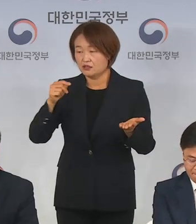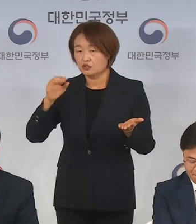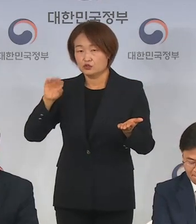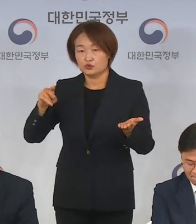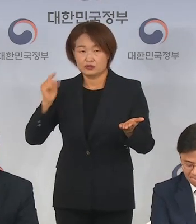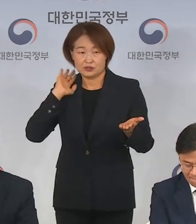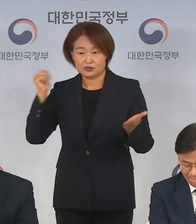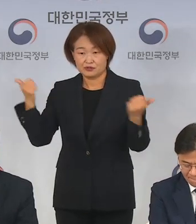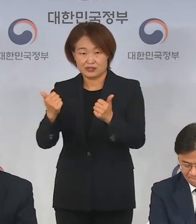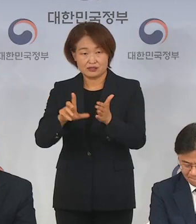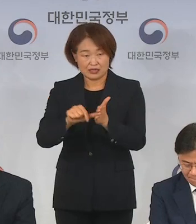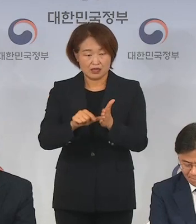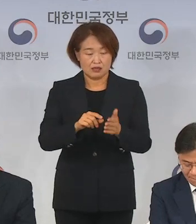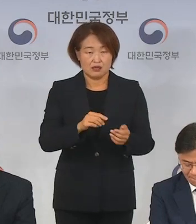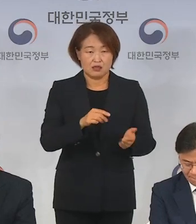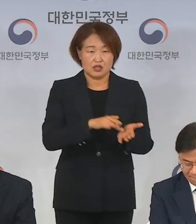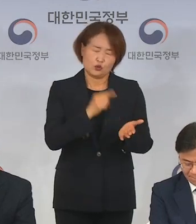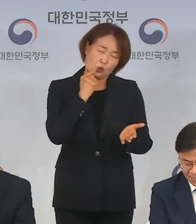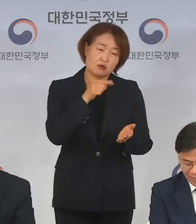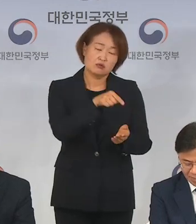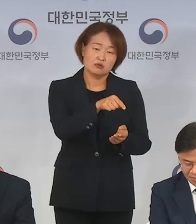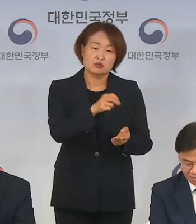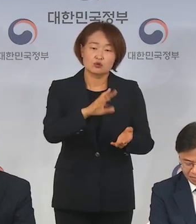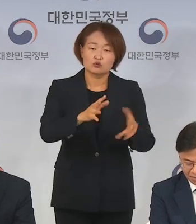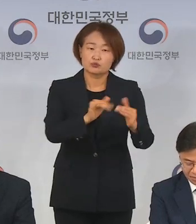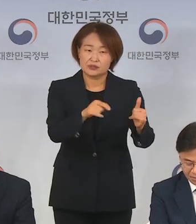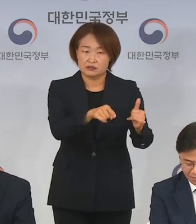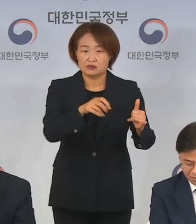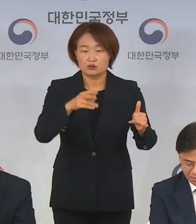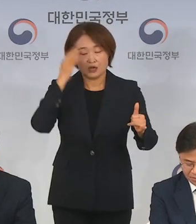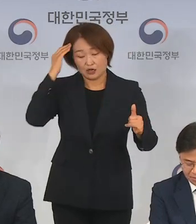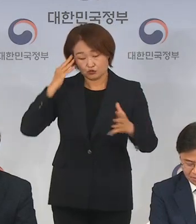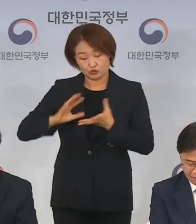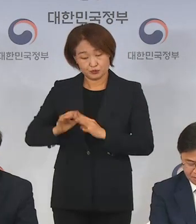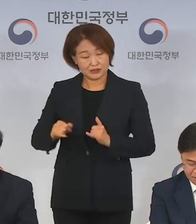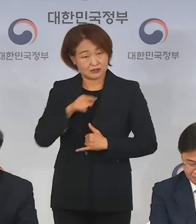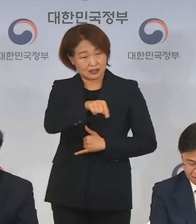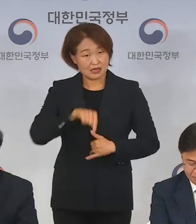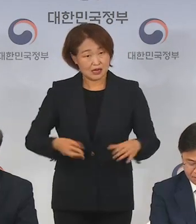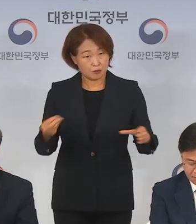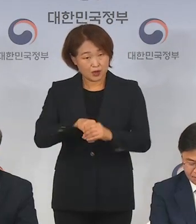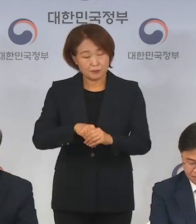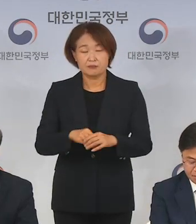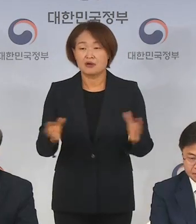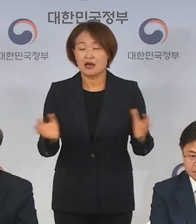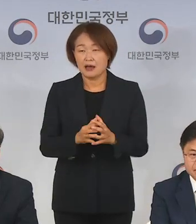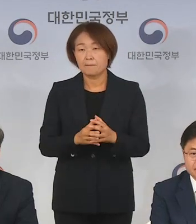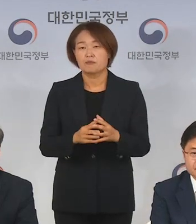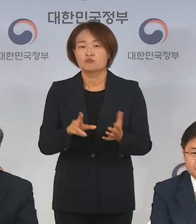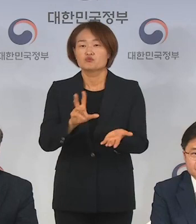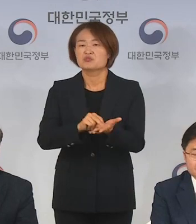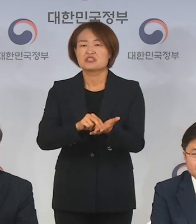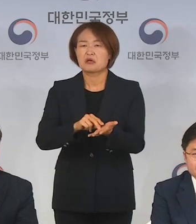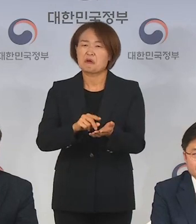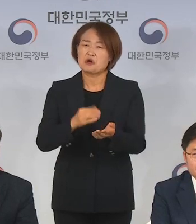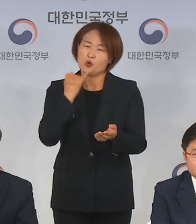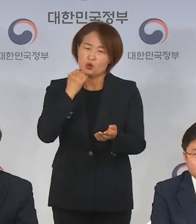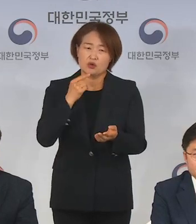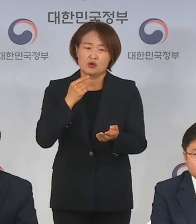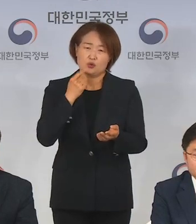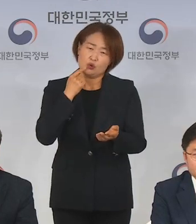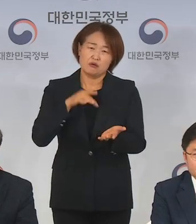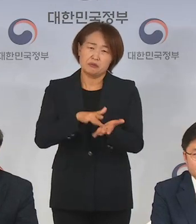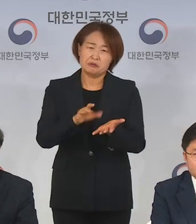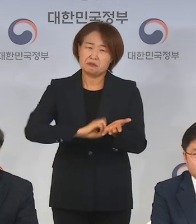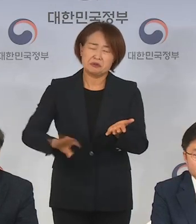경우 자국 국민 그다음에 저희 한국 국민 다 포함해서 문제가 되는 방류는 없을 거다 이런 취지의